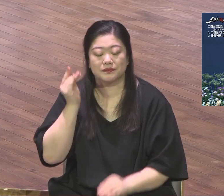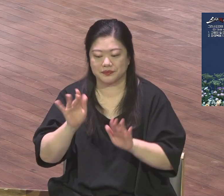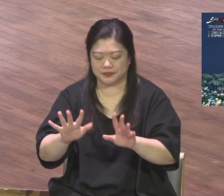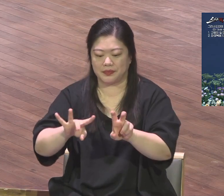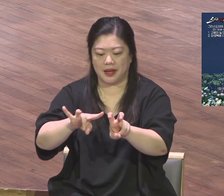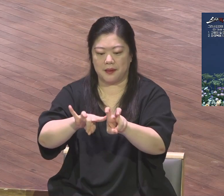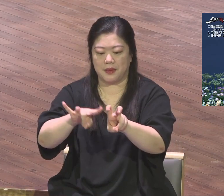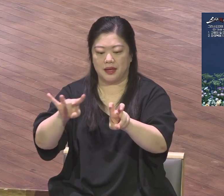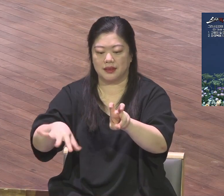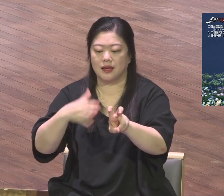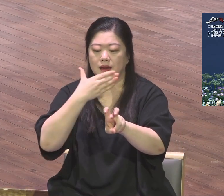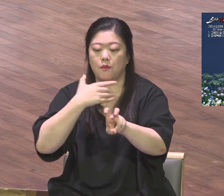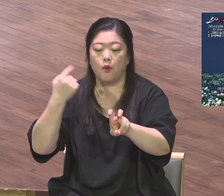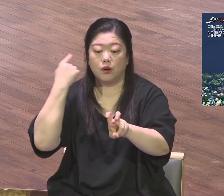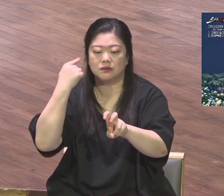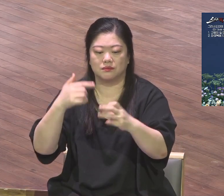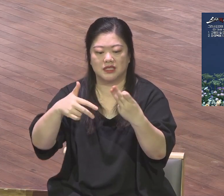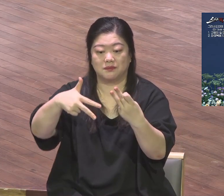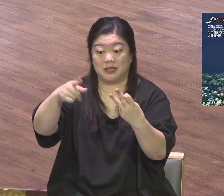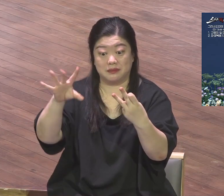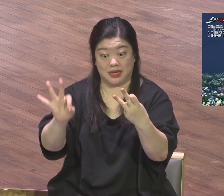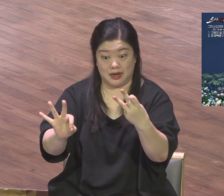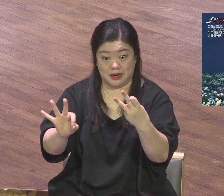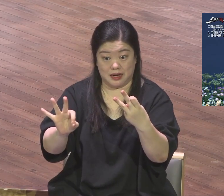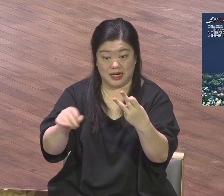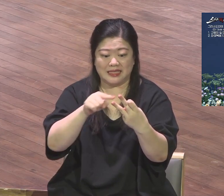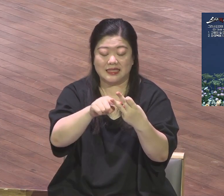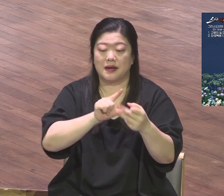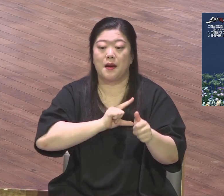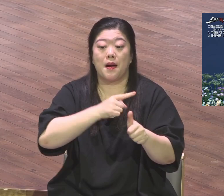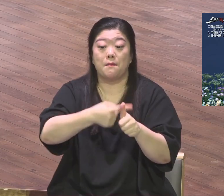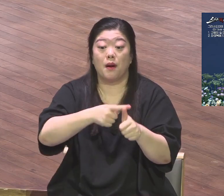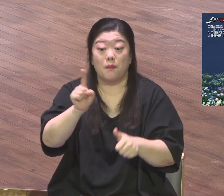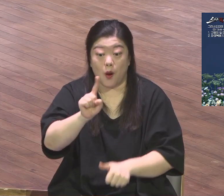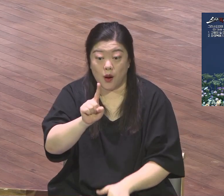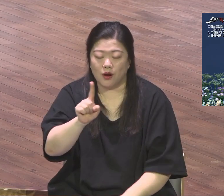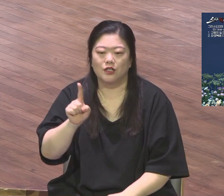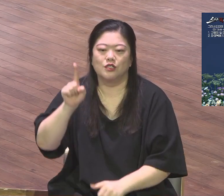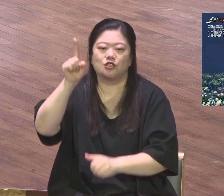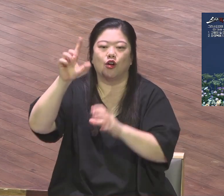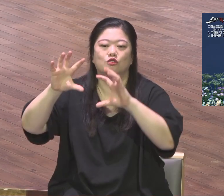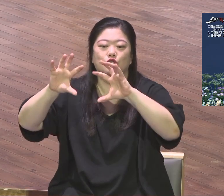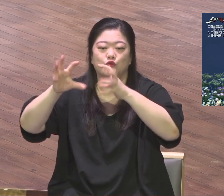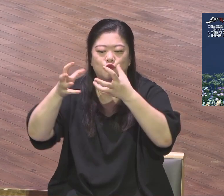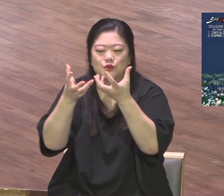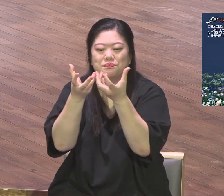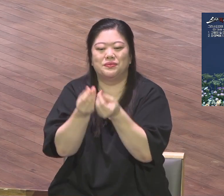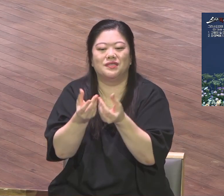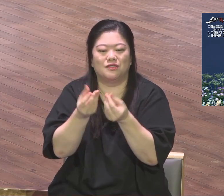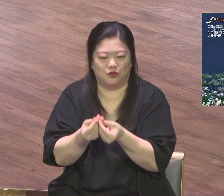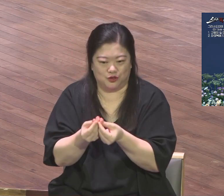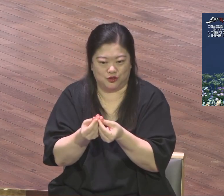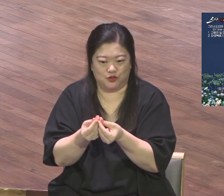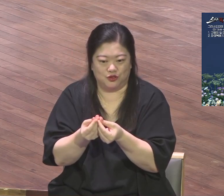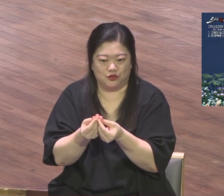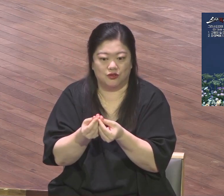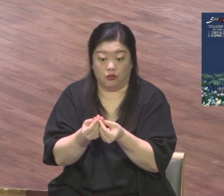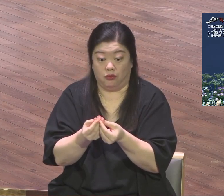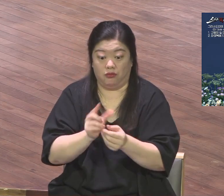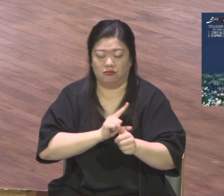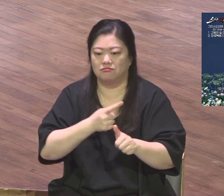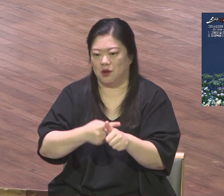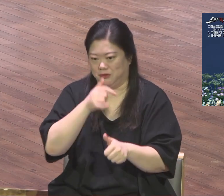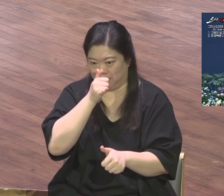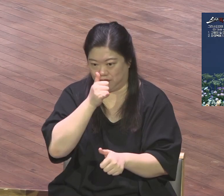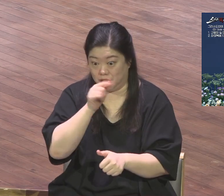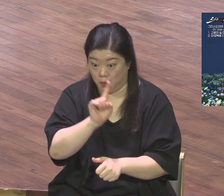대한 일곱 가지 비유가 나오죠. 우리가 알아야 할 것은 여기서 말한 천국은 우리 장차 들어가